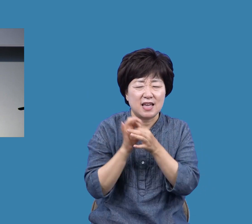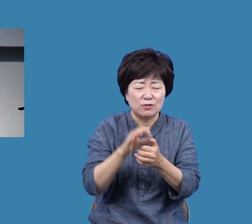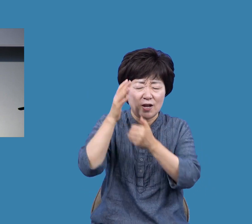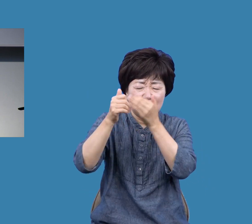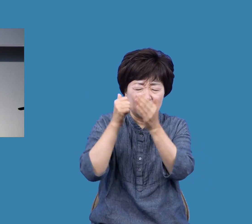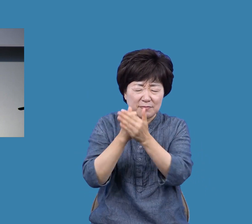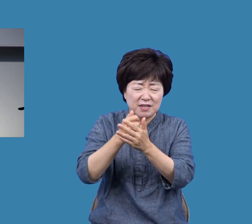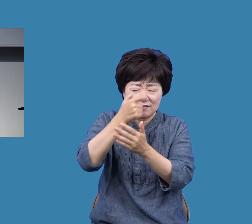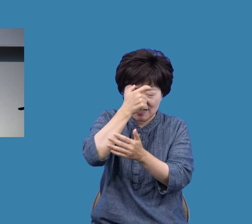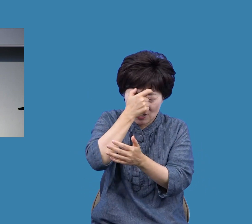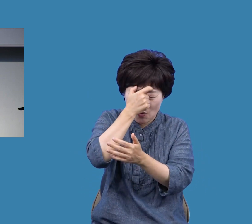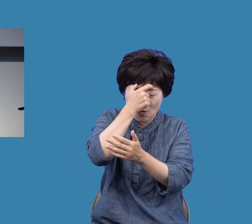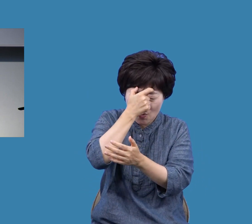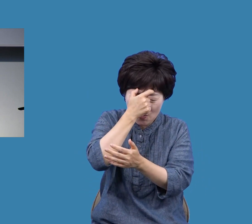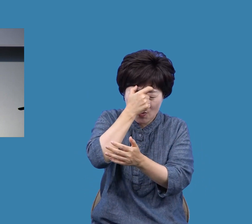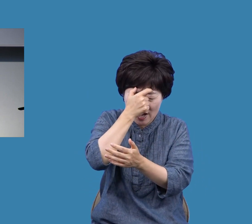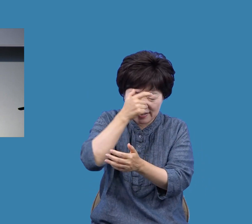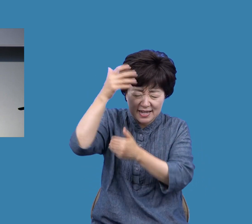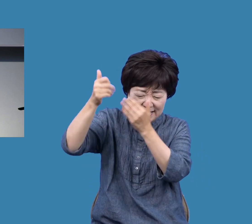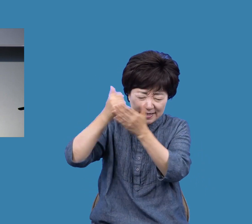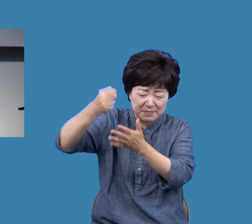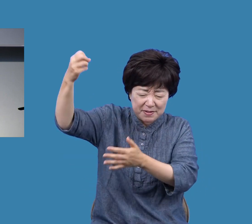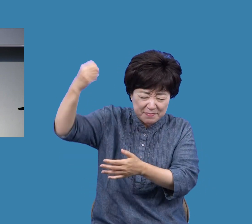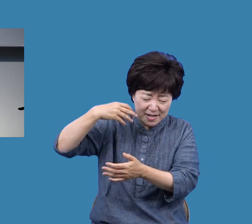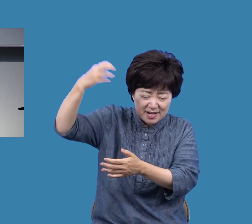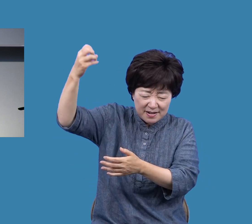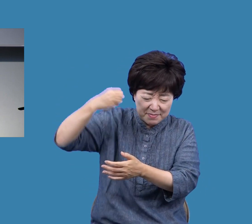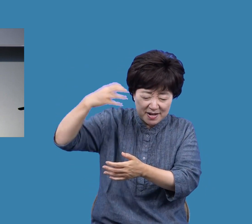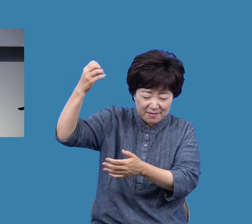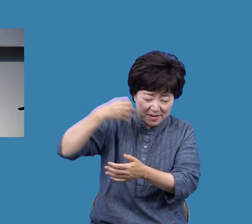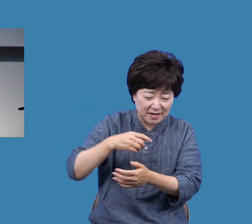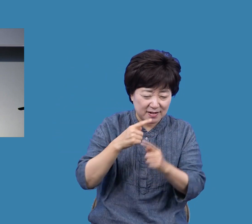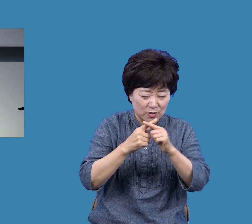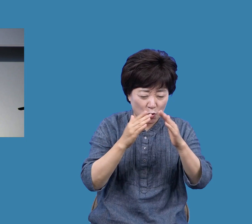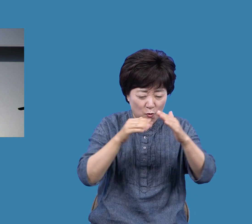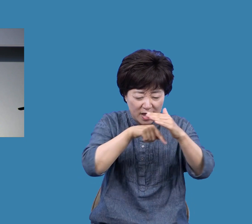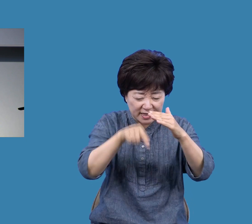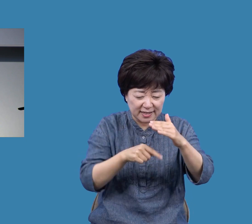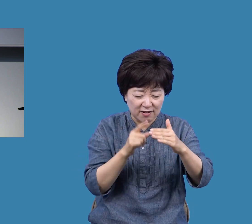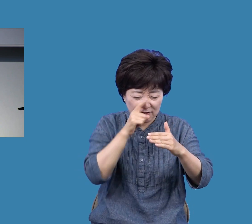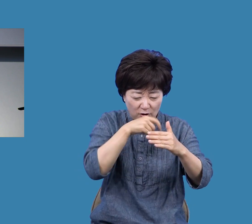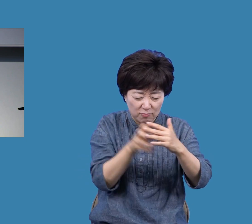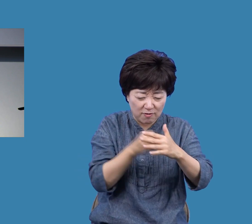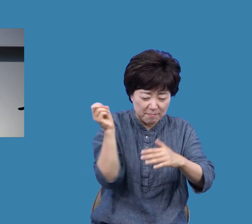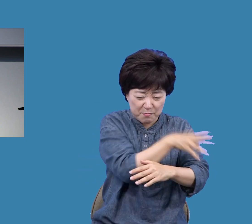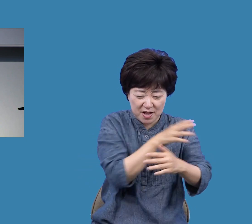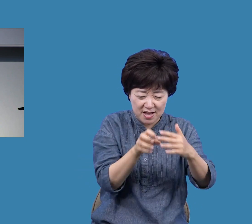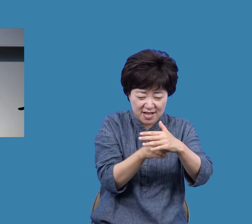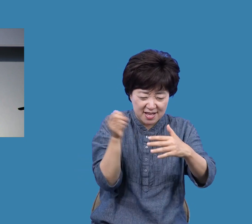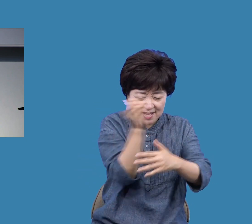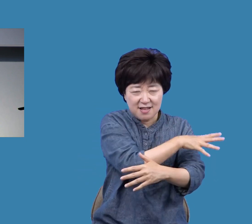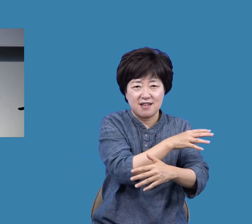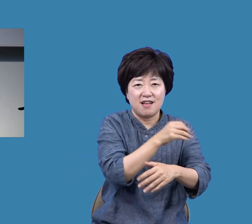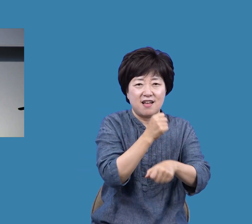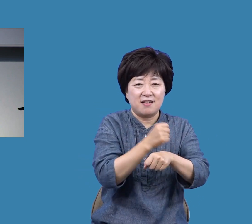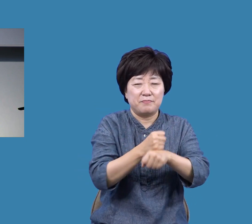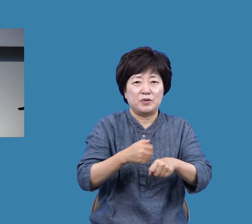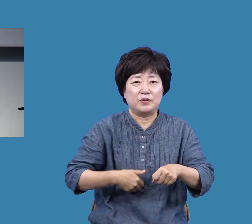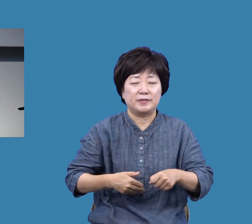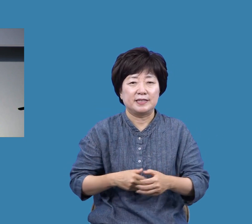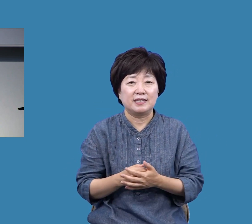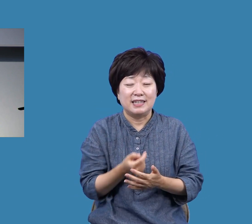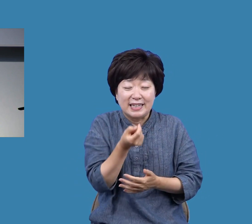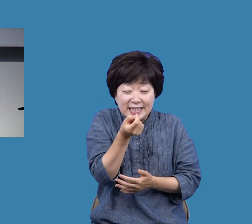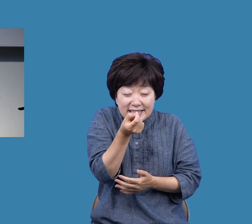그 마음을 계속 주셨어요. 2020년에는 그런 거 다 교회 안에서 제거하라고. 아멘. 그래서 이 적은